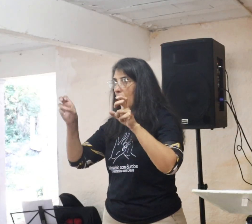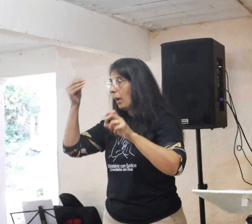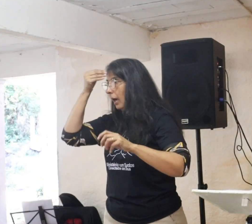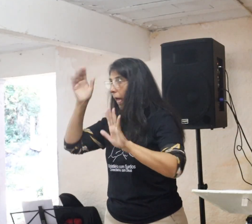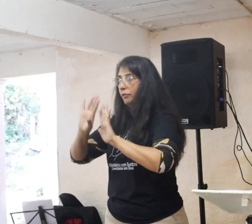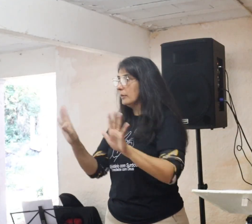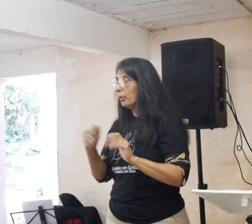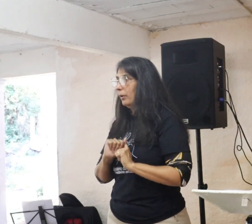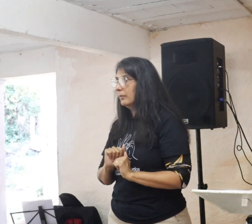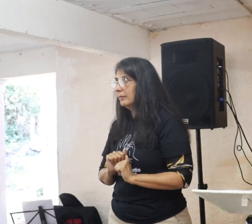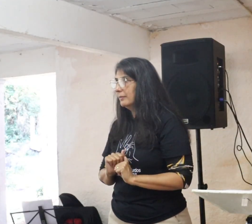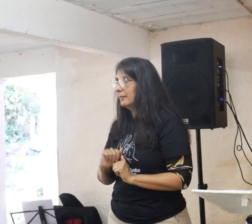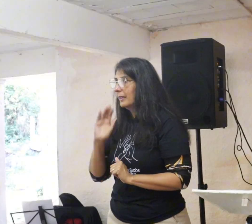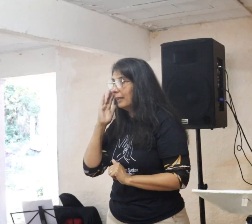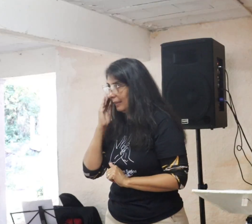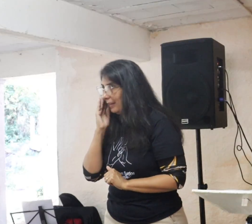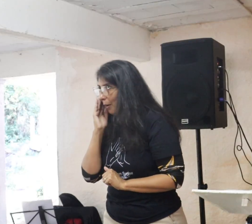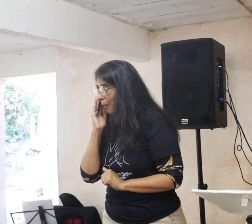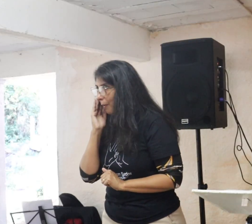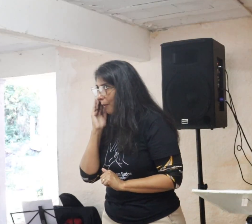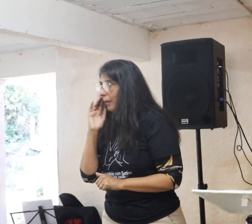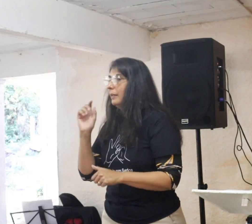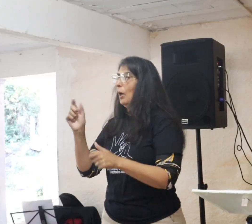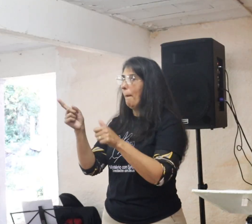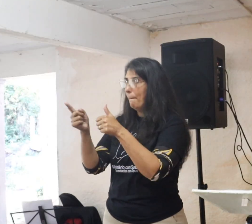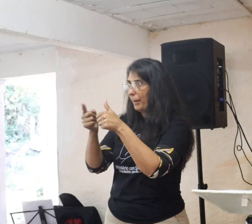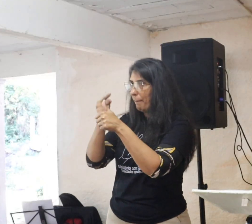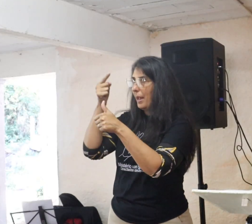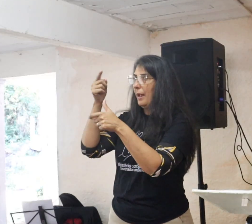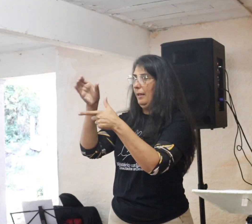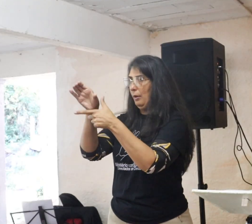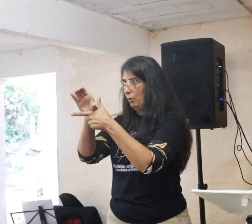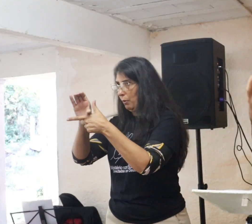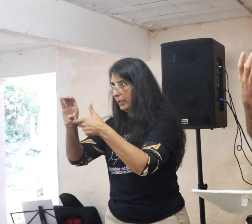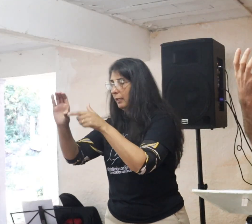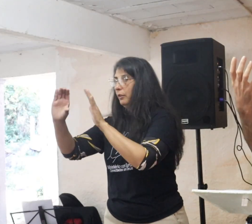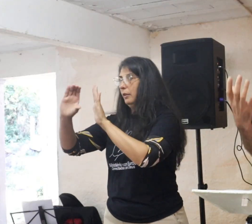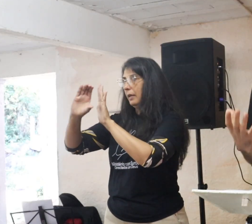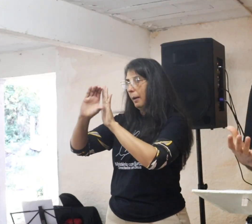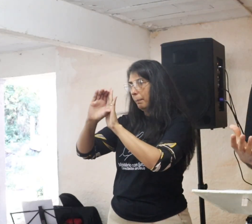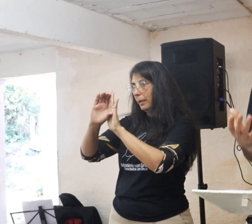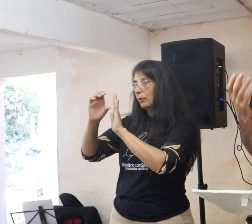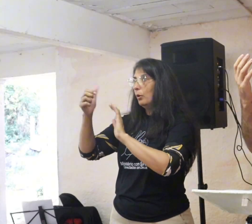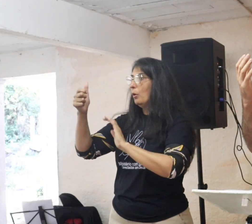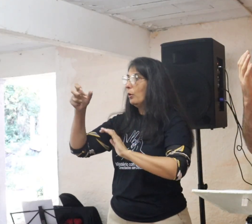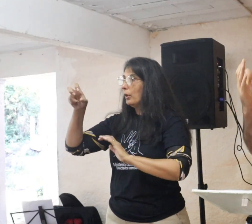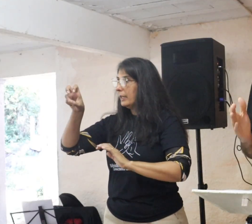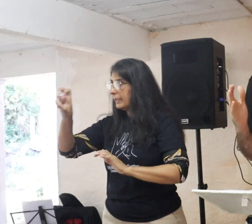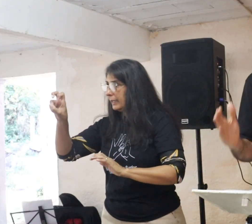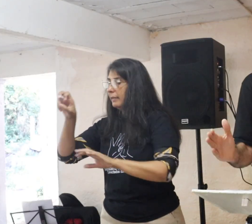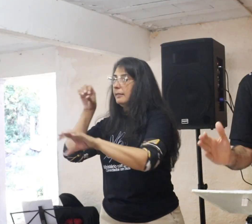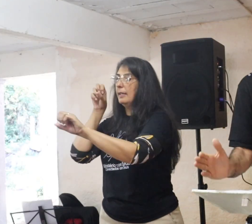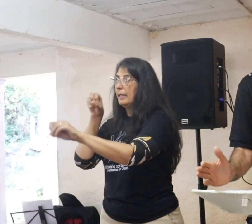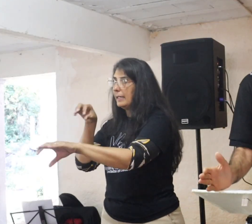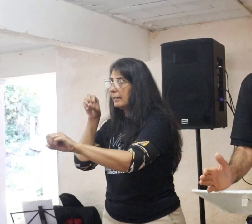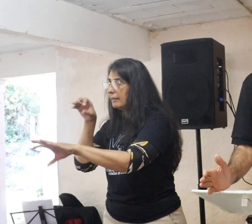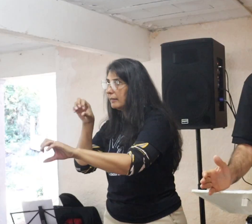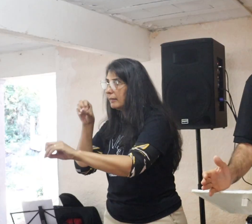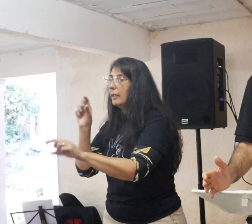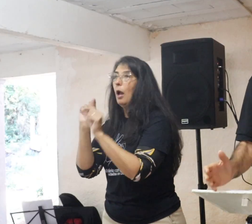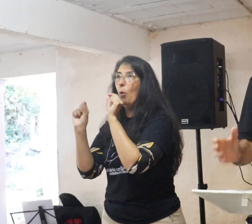de Corinto haviam problemas em relação a esse ensino básico da